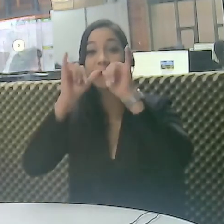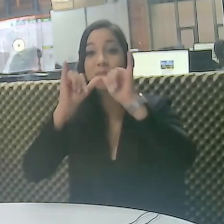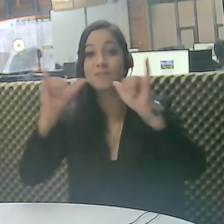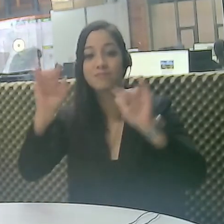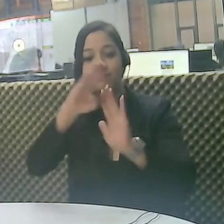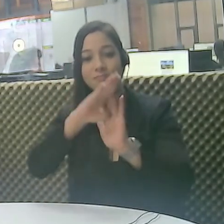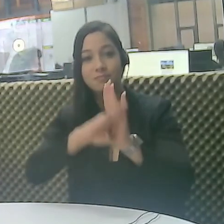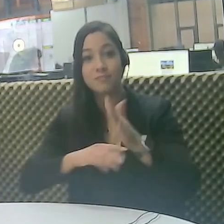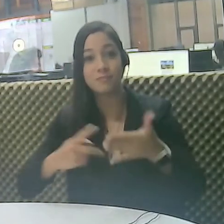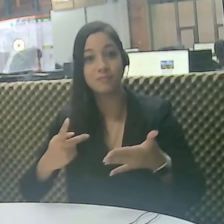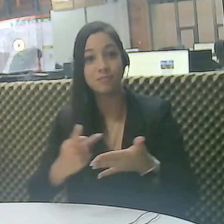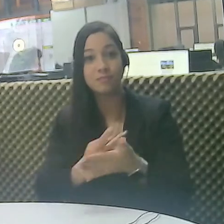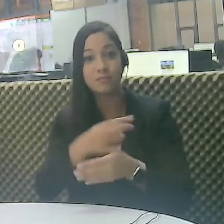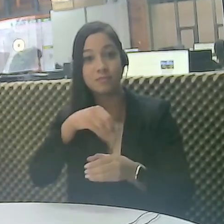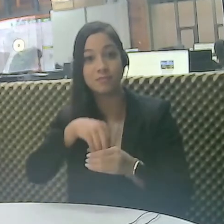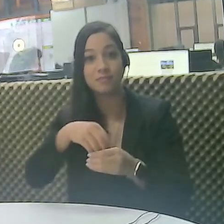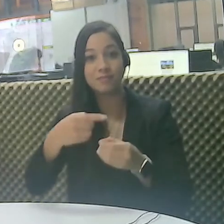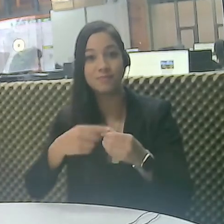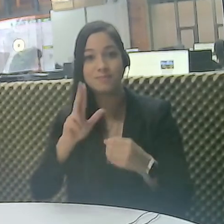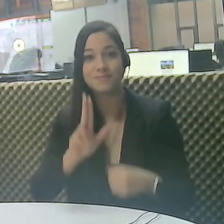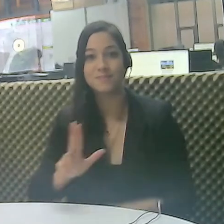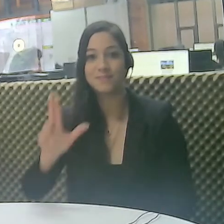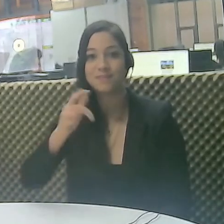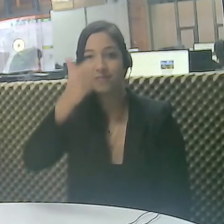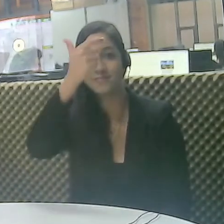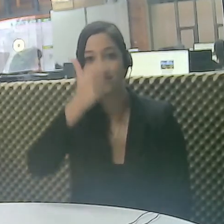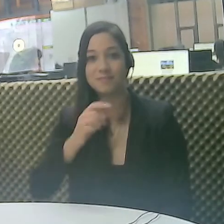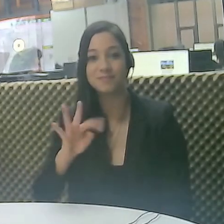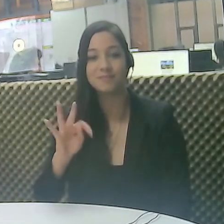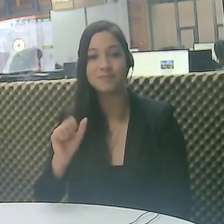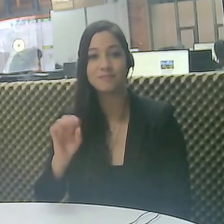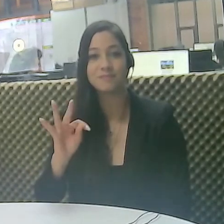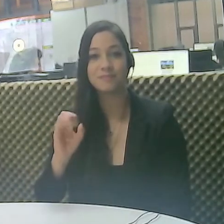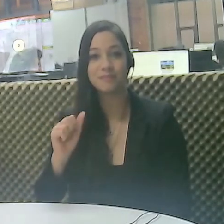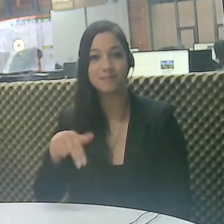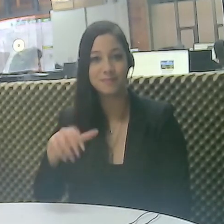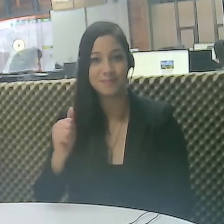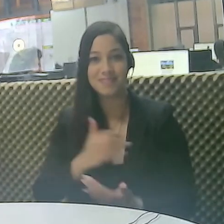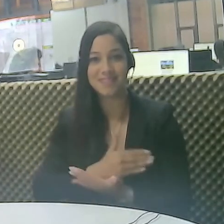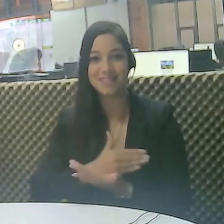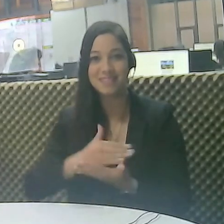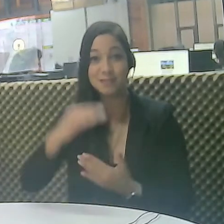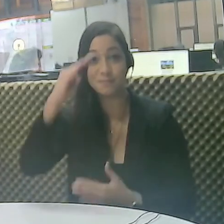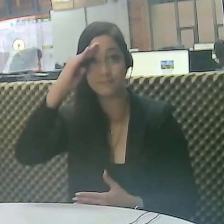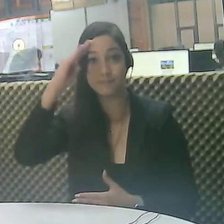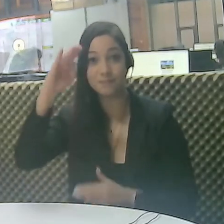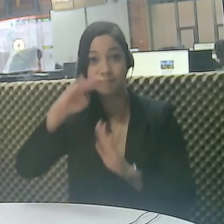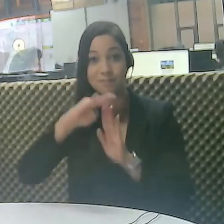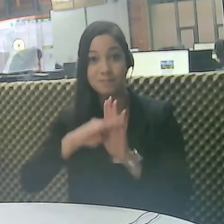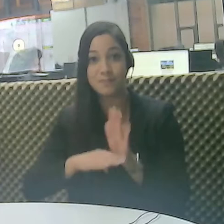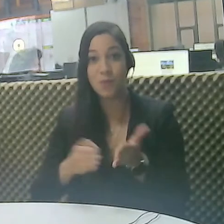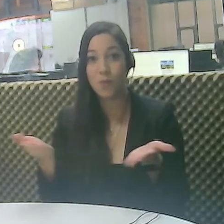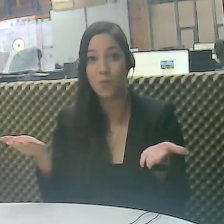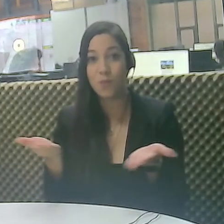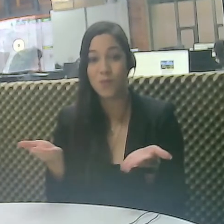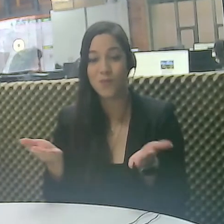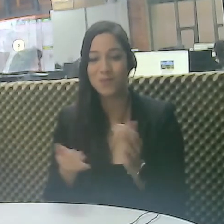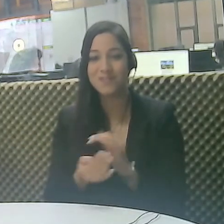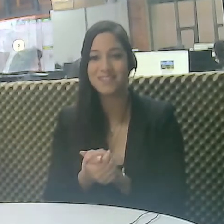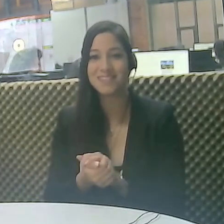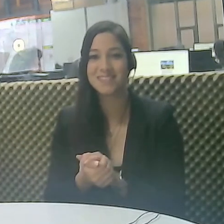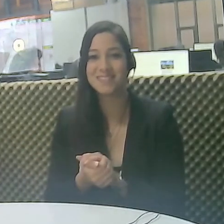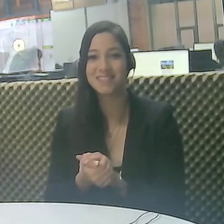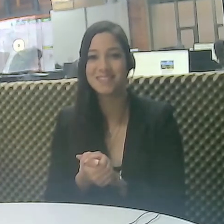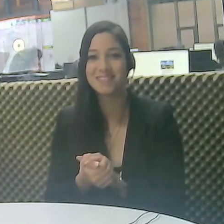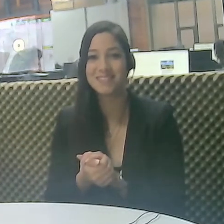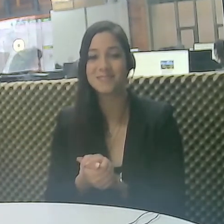de notícias sobre o que de fato acontece em Uberlândia. Eu sou Tatiana Oliveira e a gente começa com os destaques da edição de hoje.